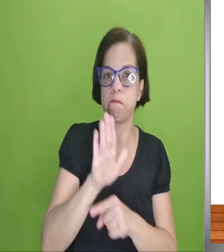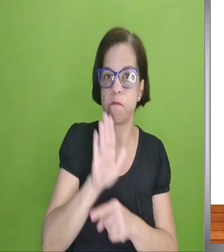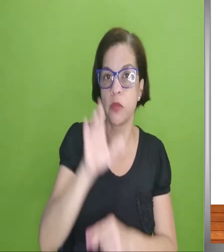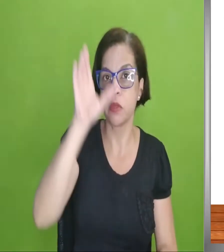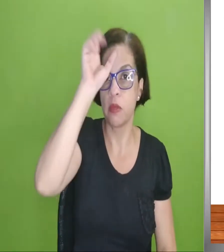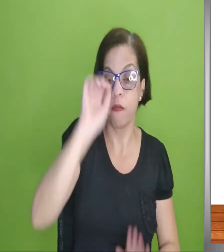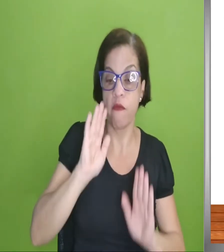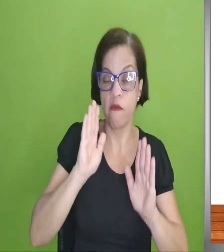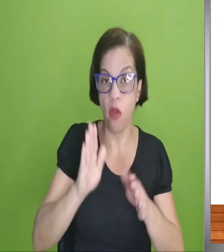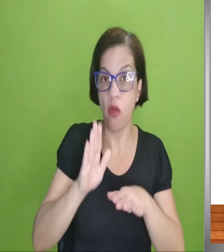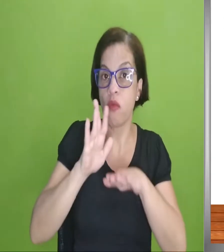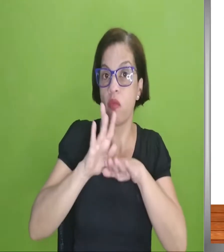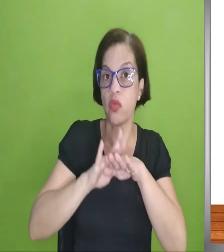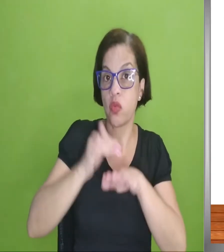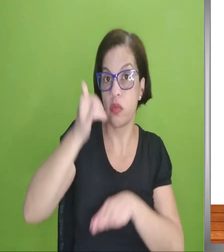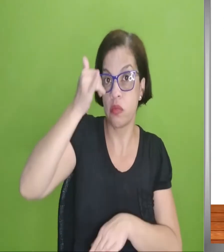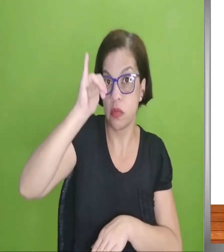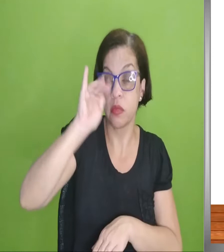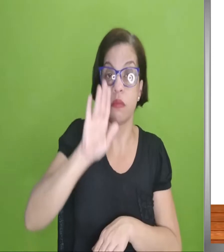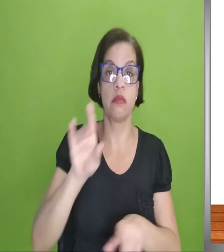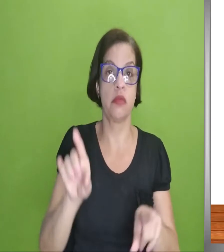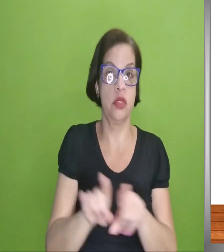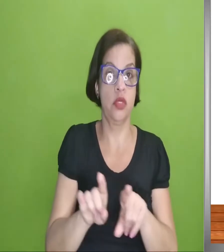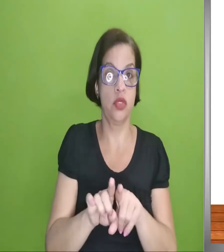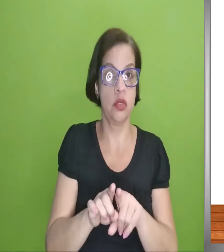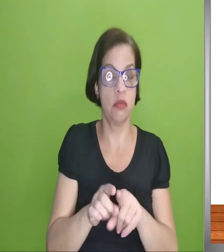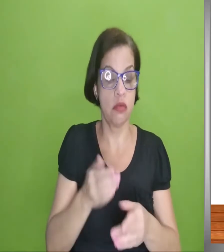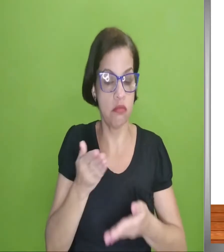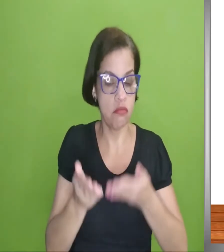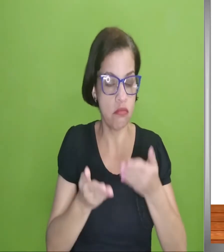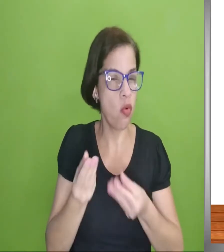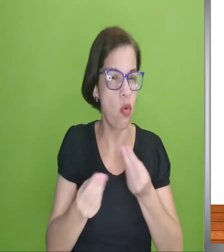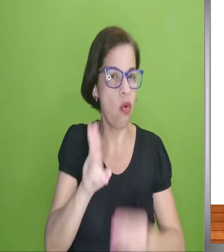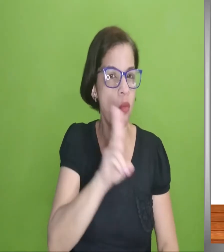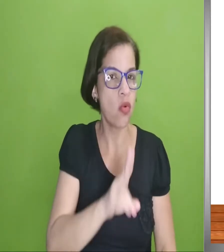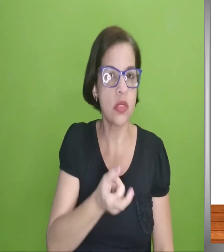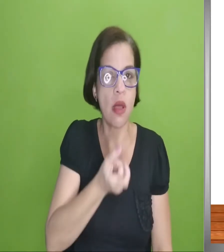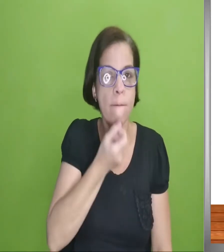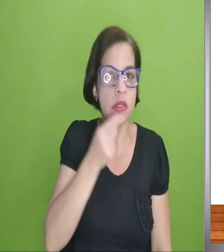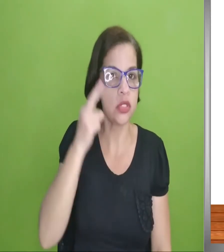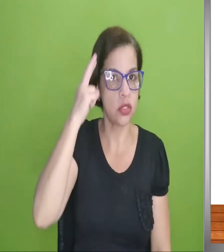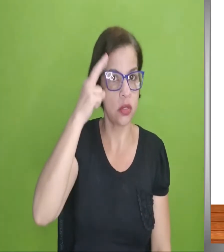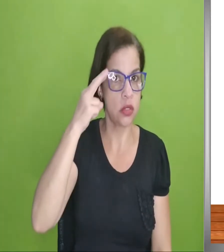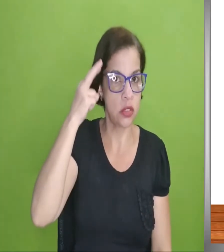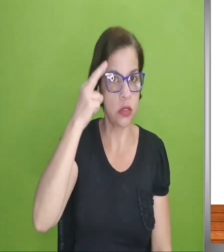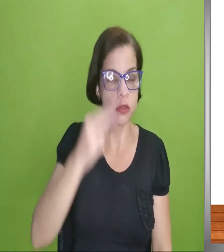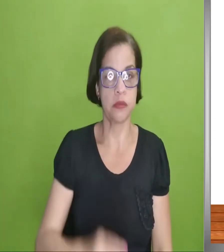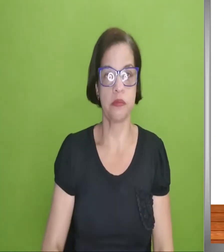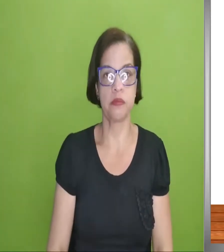com foco especial na prevenção das doenças, mas também na promoção do uso racional dos medicamentos.